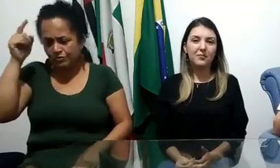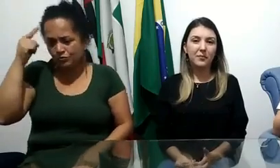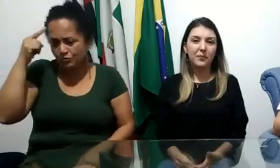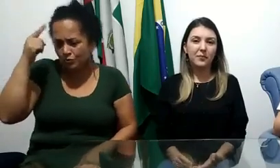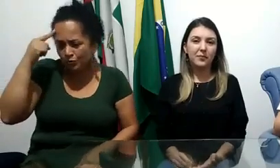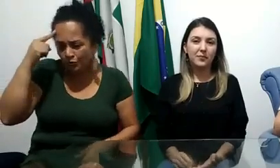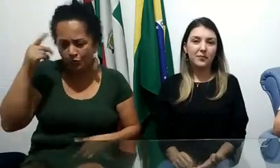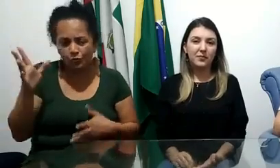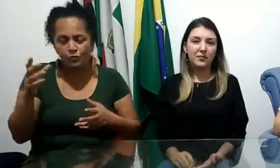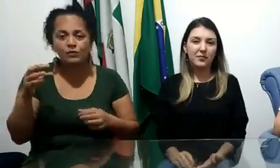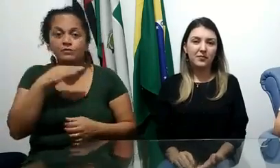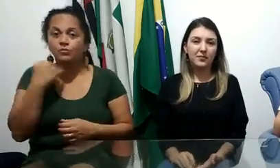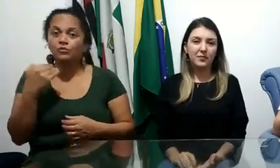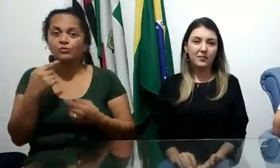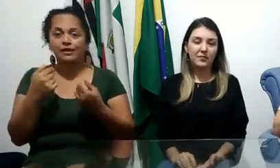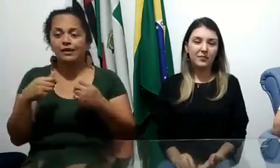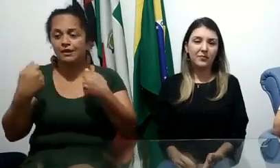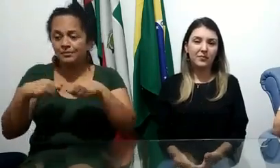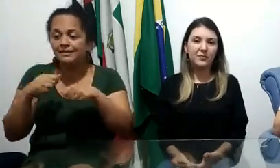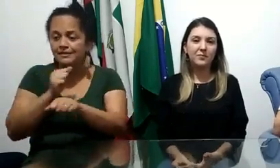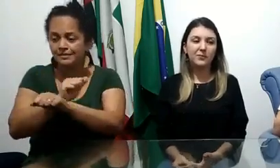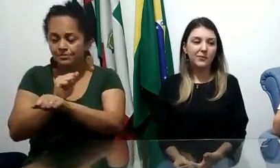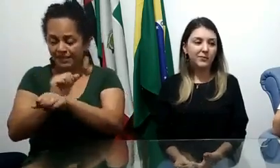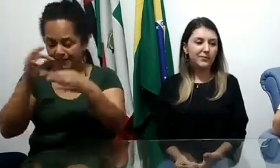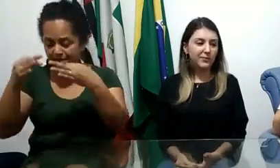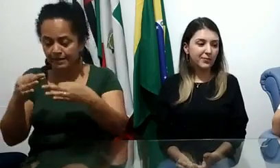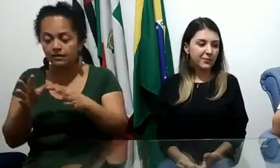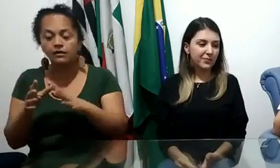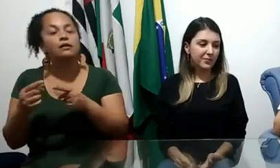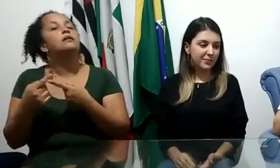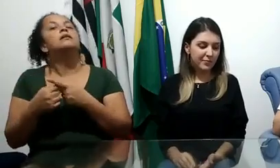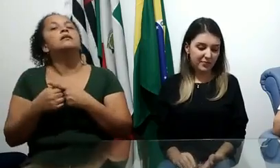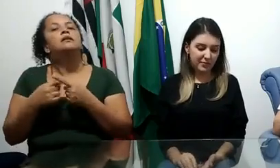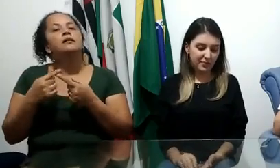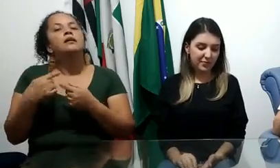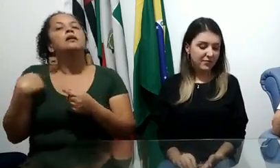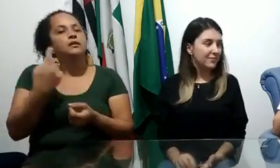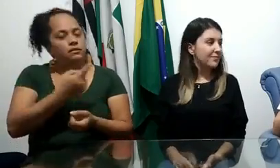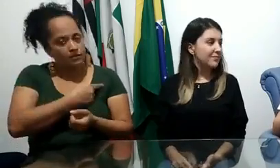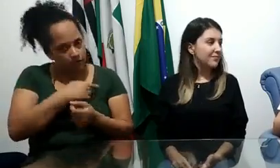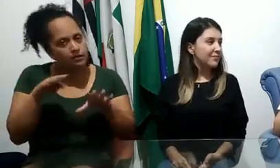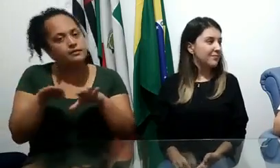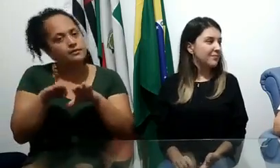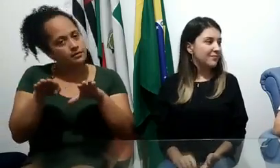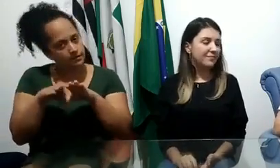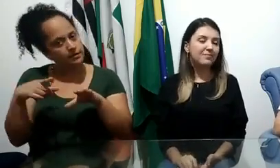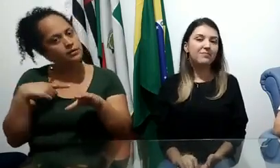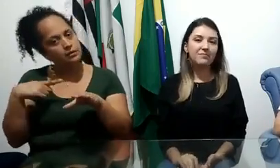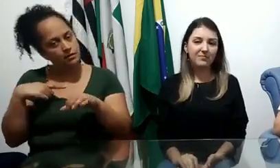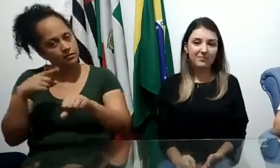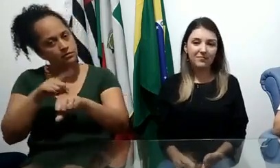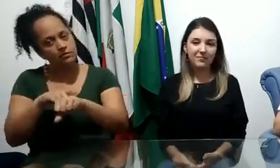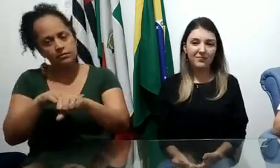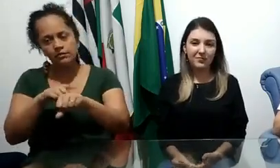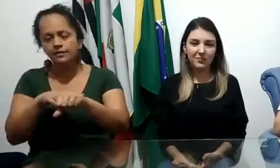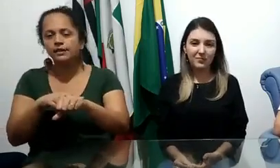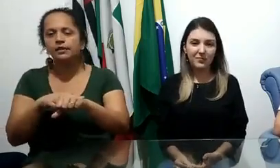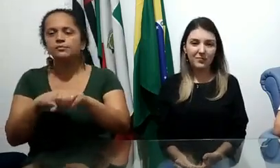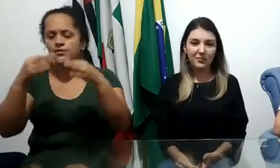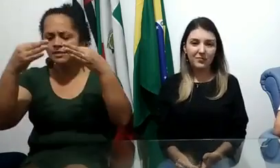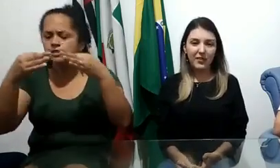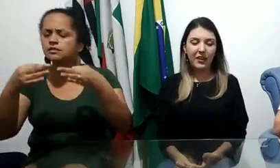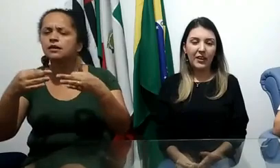fazer, para agir. E assim também nós, a gente tem um tempo determinado para tudo debaixo do céu. Tudo tem o seu